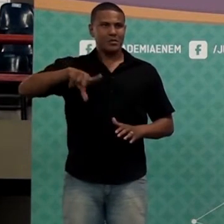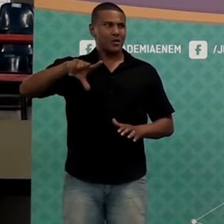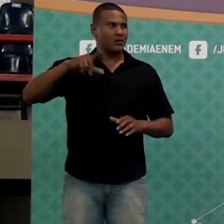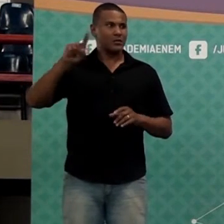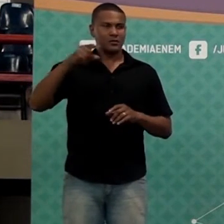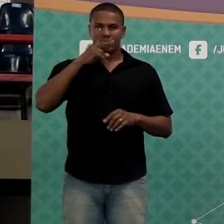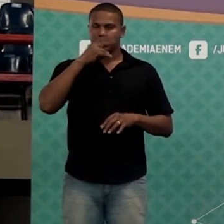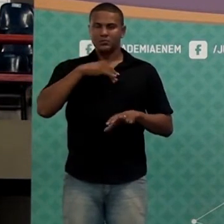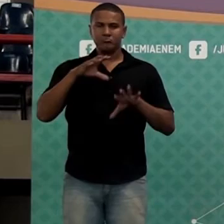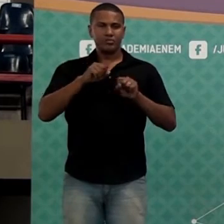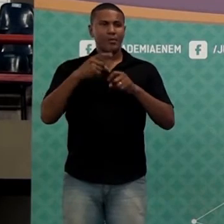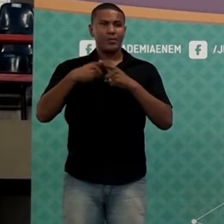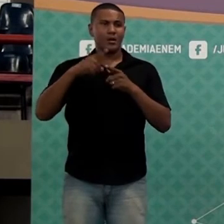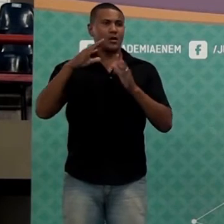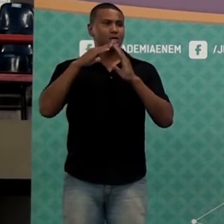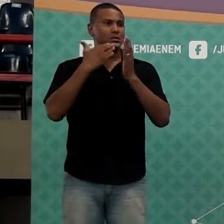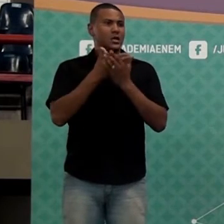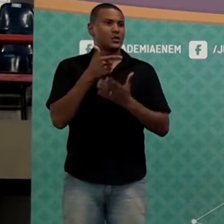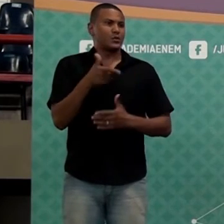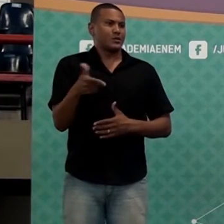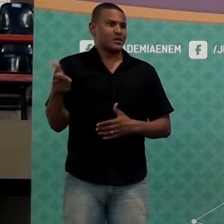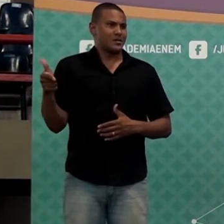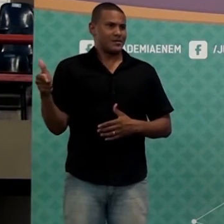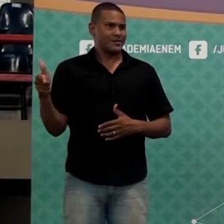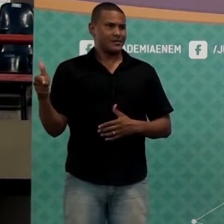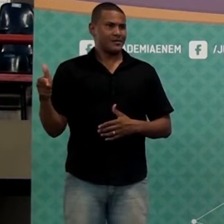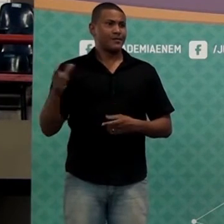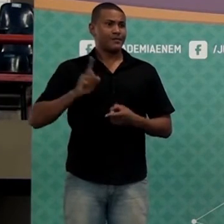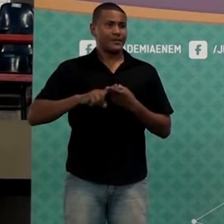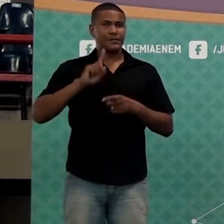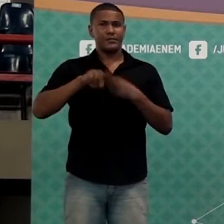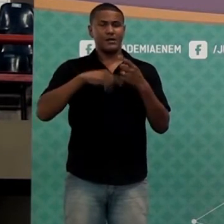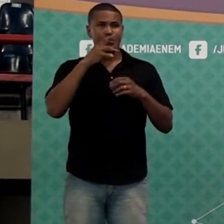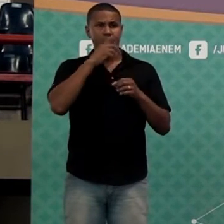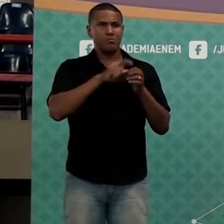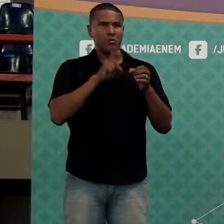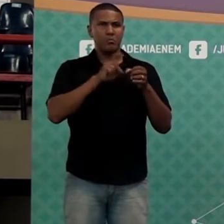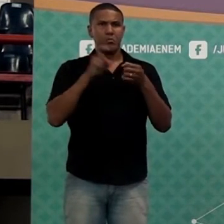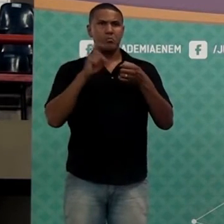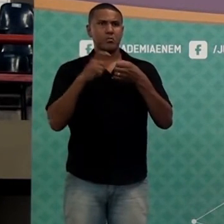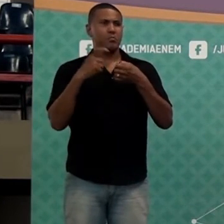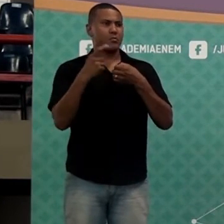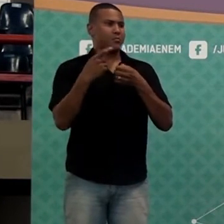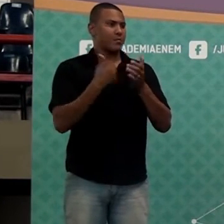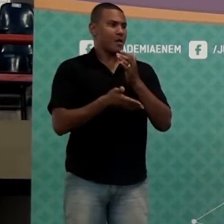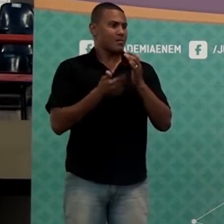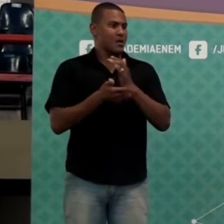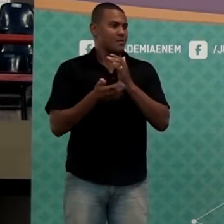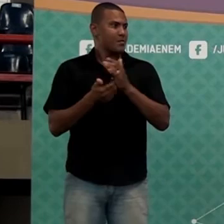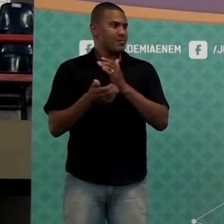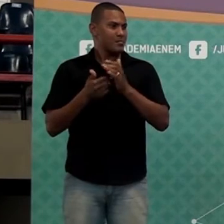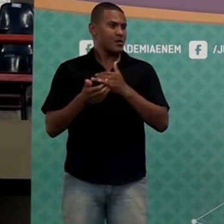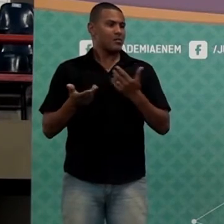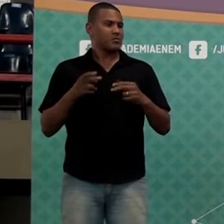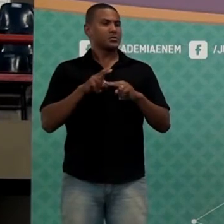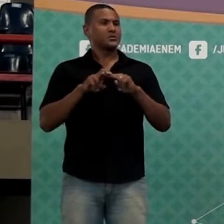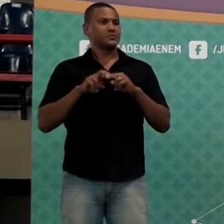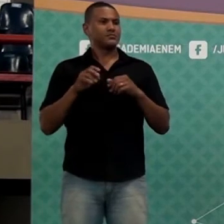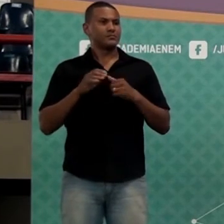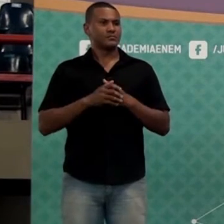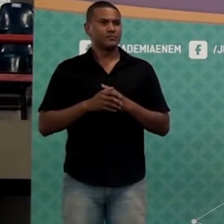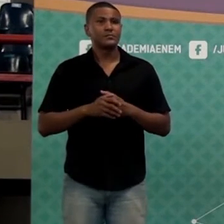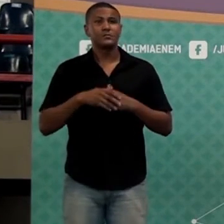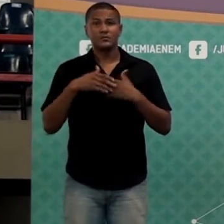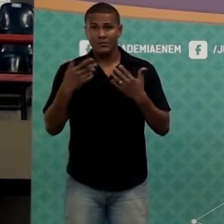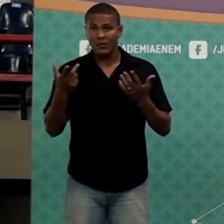escolas. Segundo, por causa do tamanho de colônias que Portugal ficou. Tá certo? Beleza? Foi por isso, para quem fez a